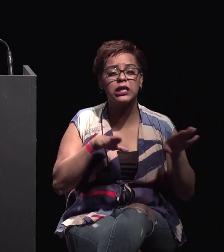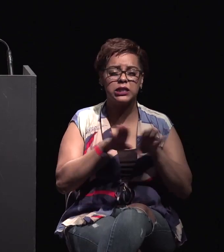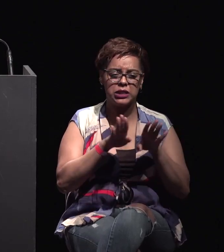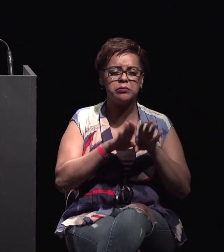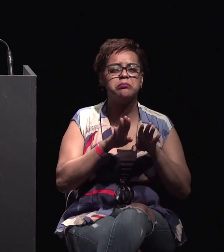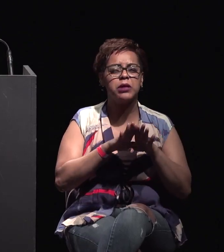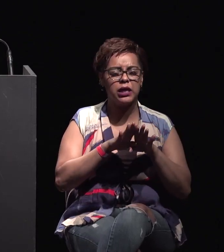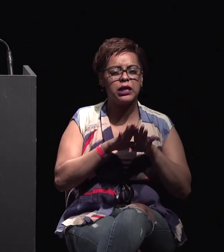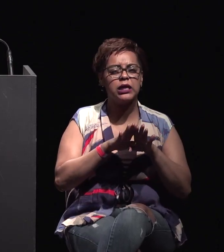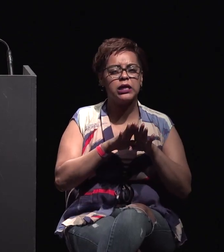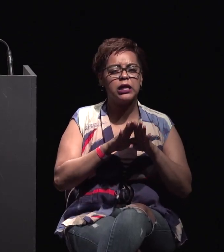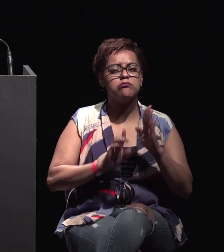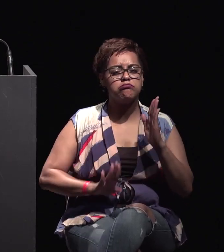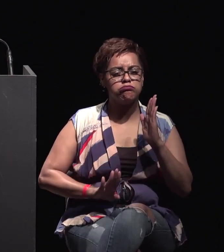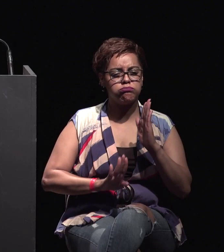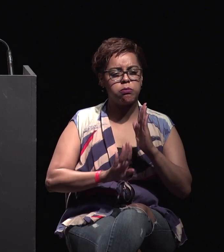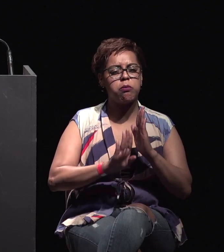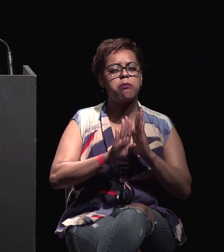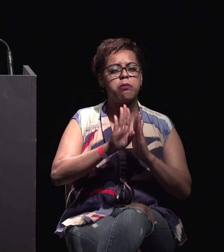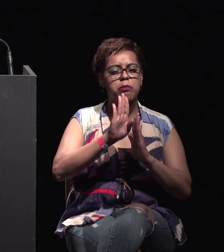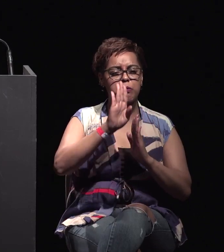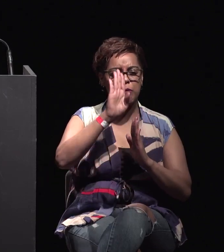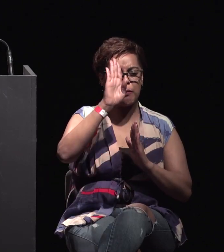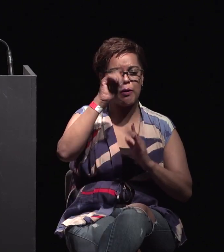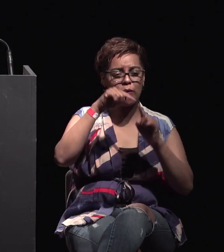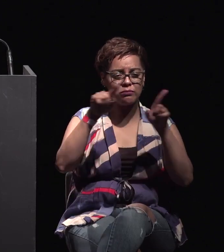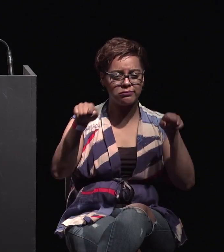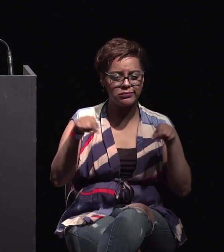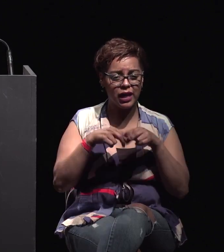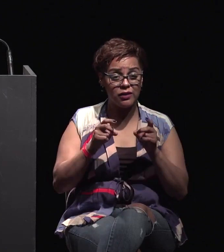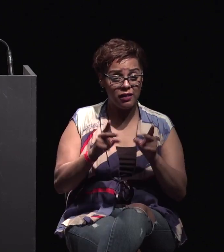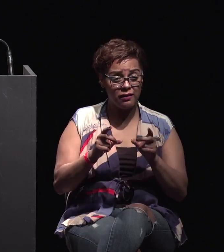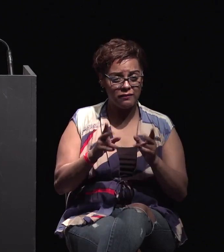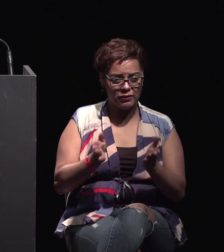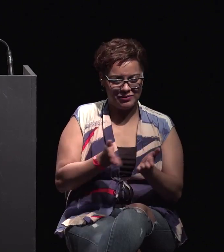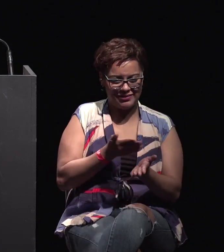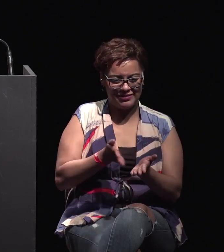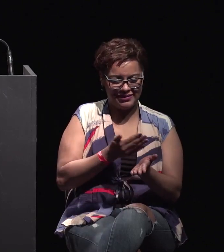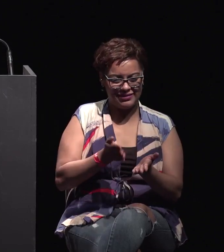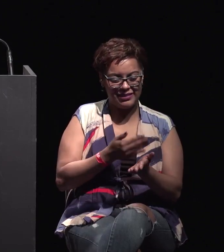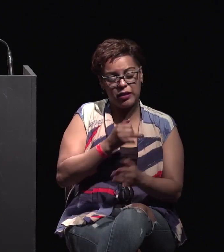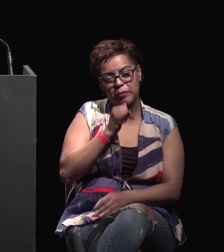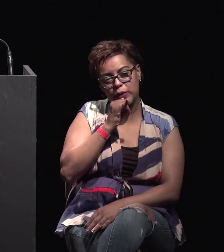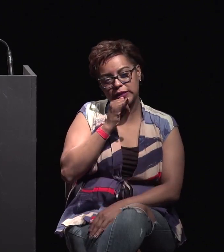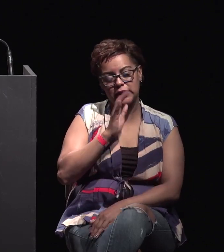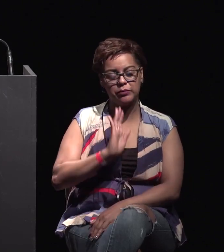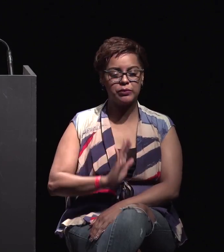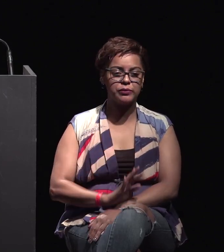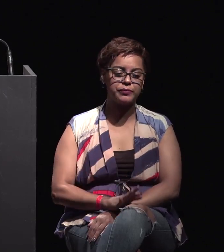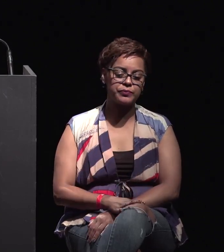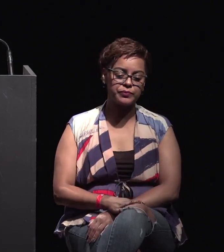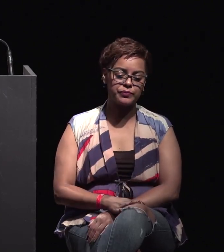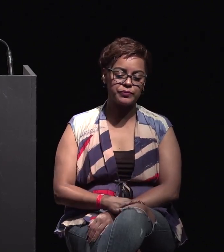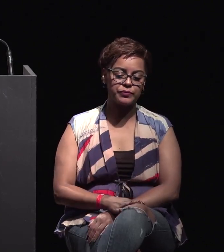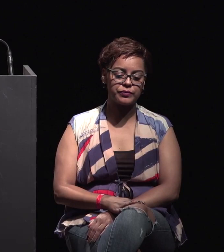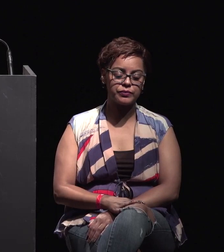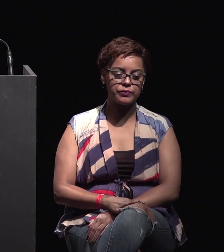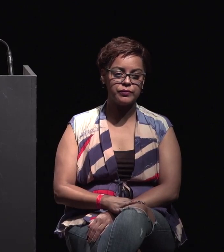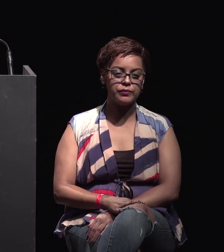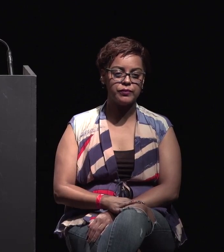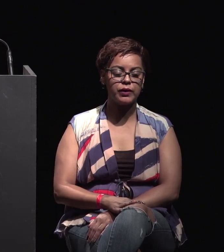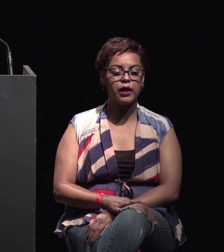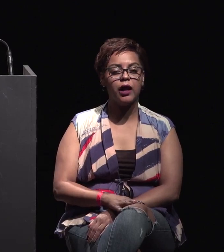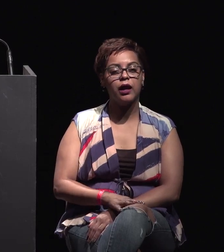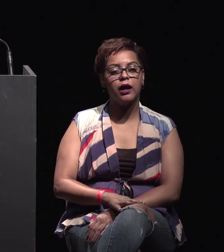um crescente espaço nesse mercado. Eu me refiro, por exemplo, nesse aspecto,